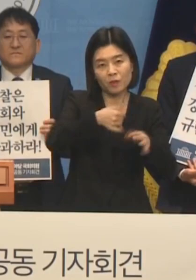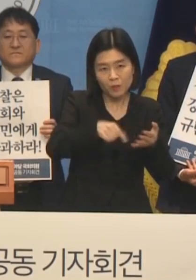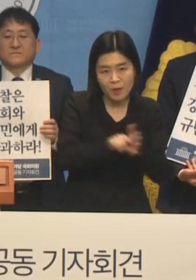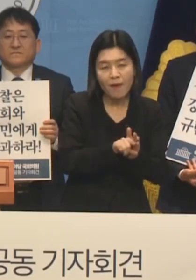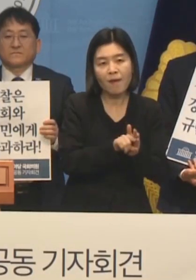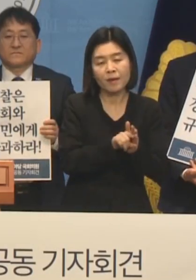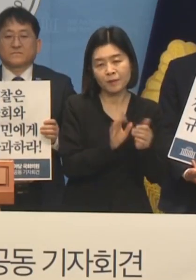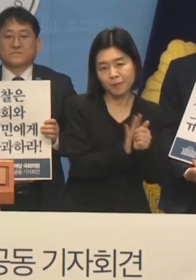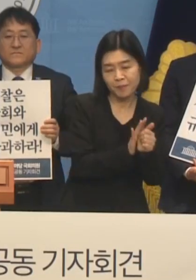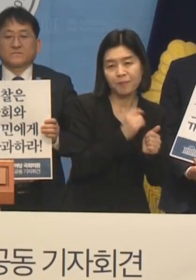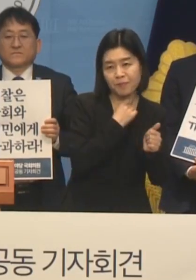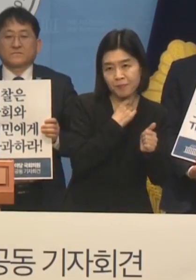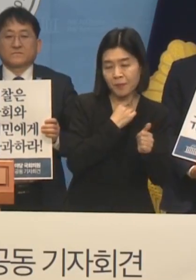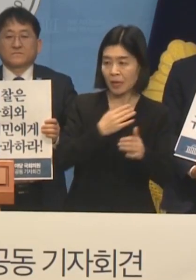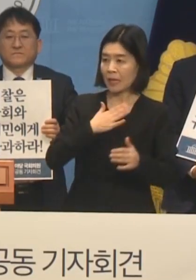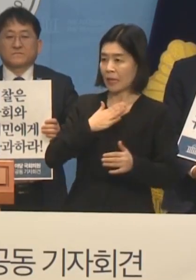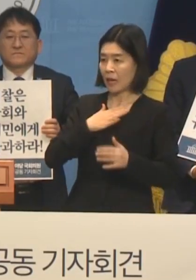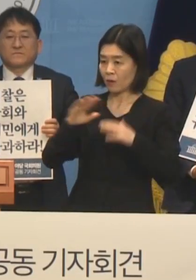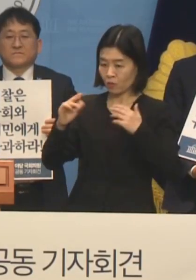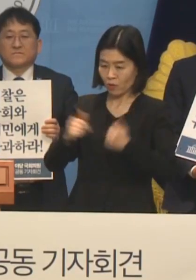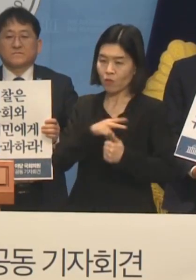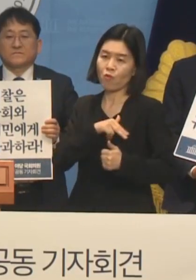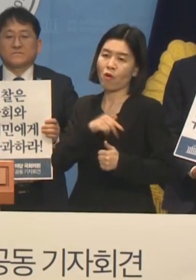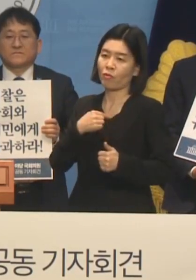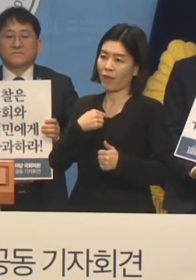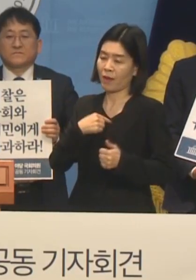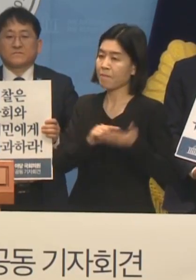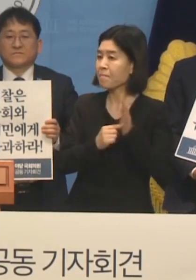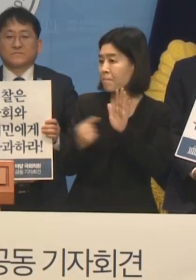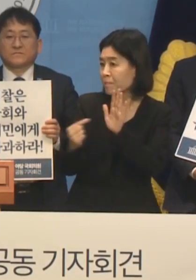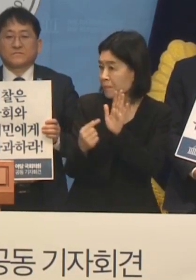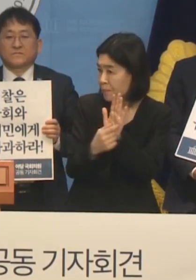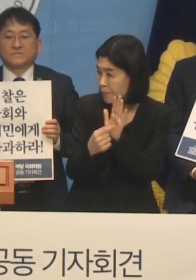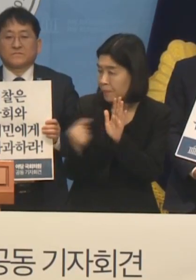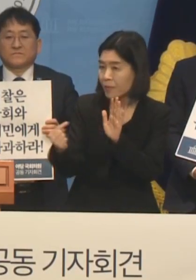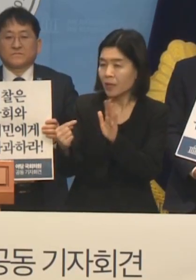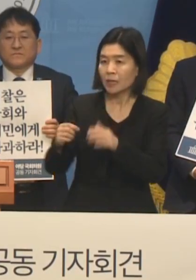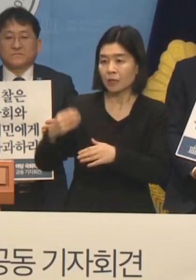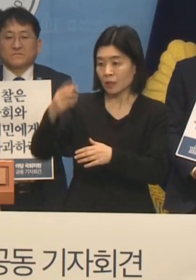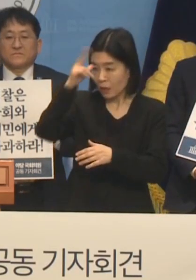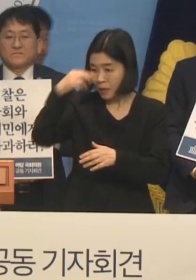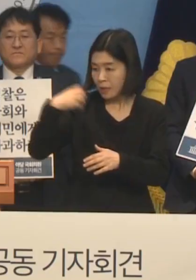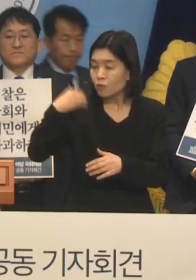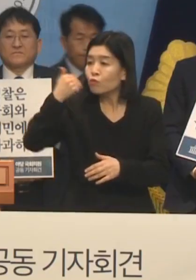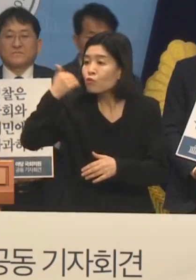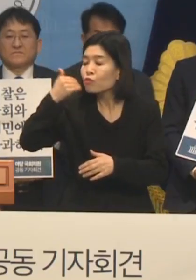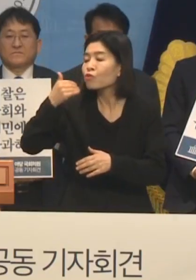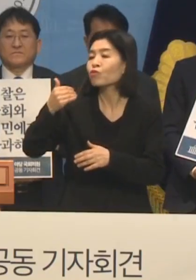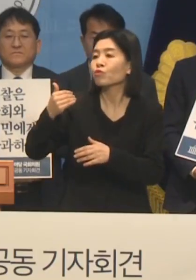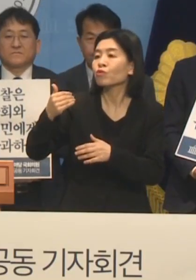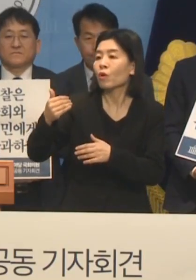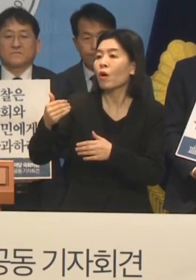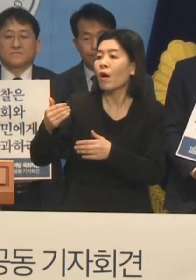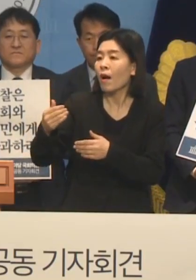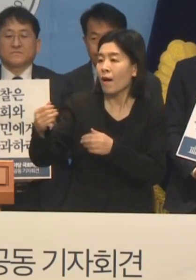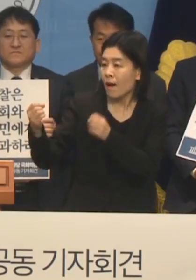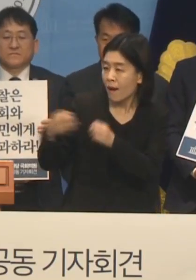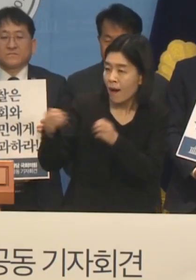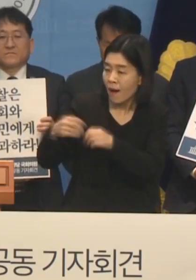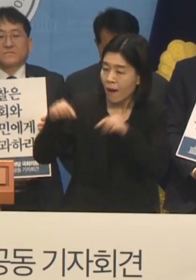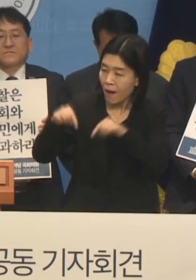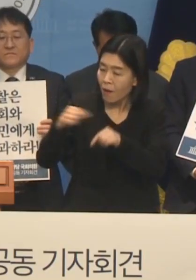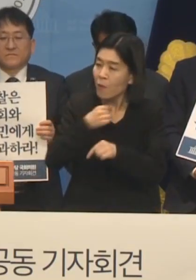국회의원님을 밝혔고 책임자와 대화를 요구했고 그리고 경찰력의 행사에 대한 법적